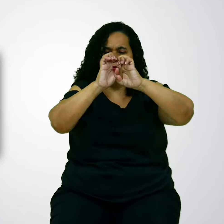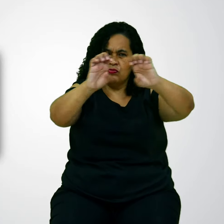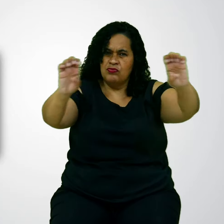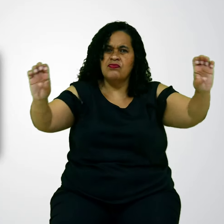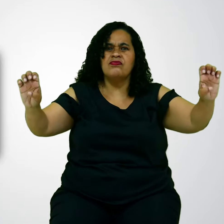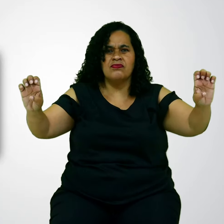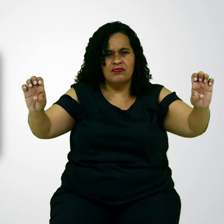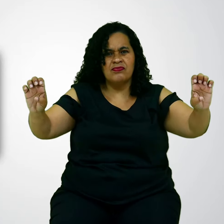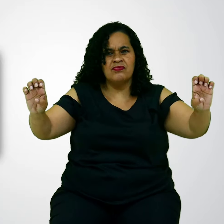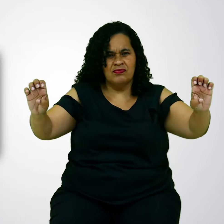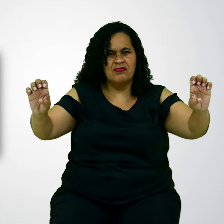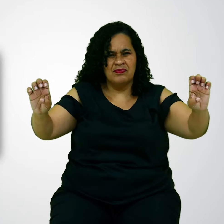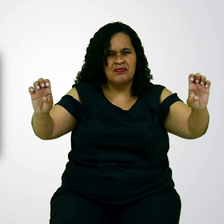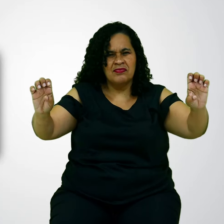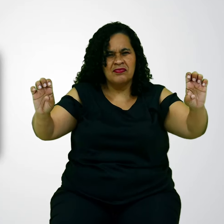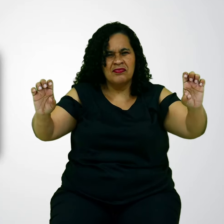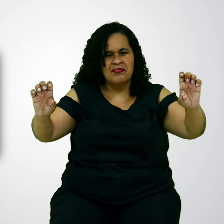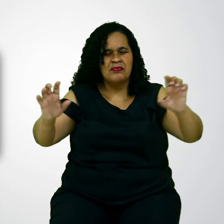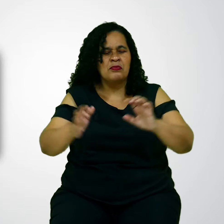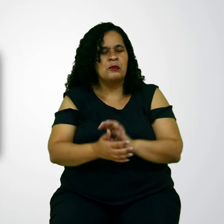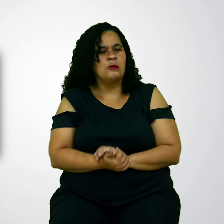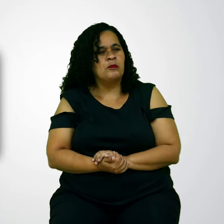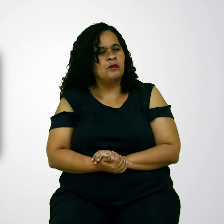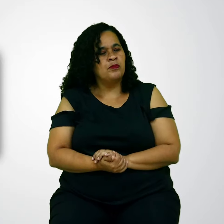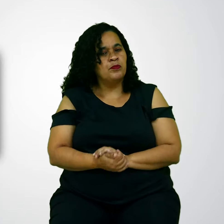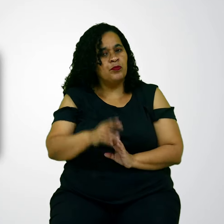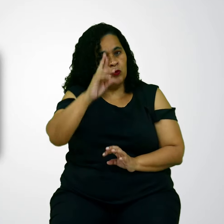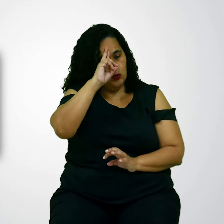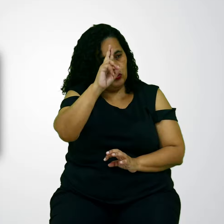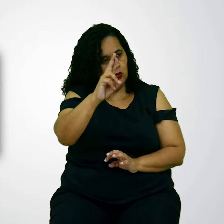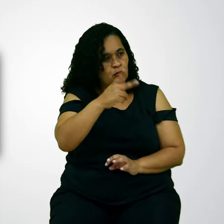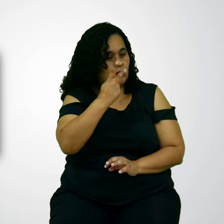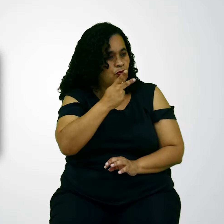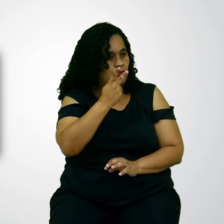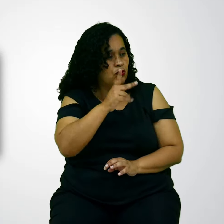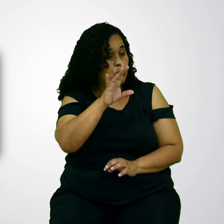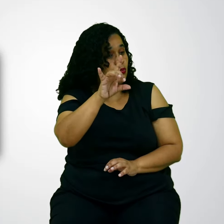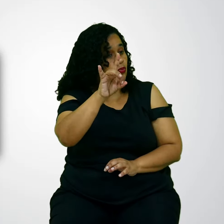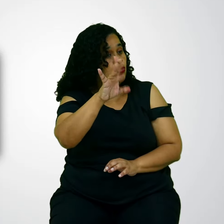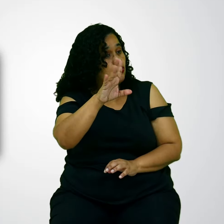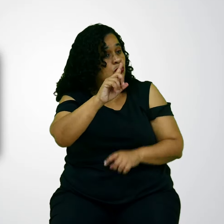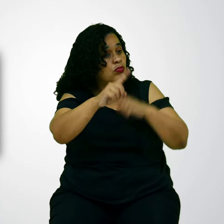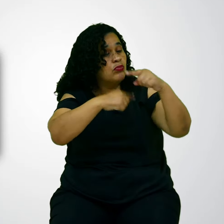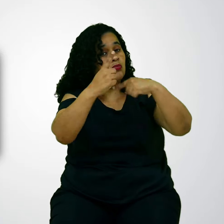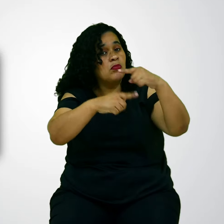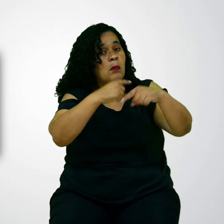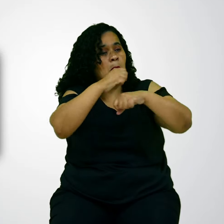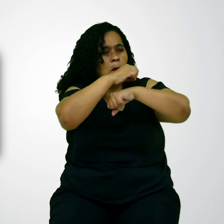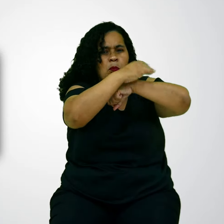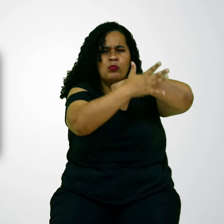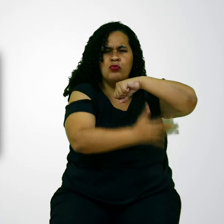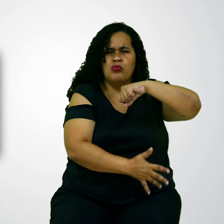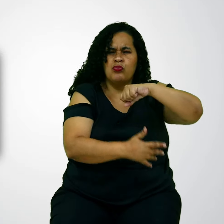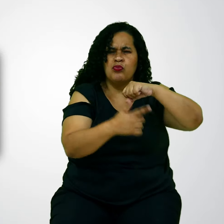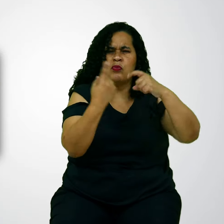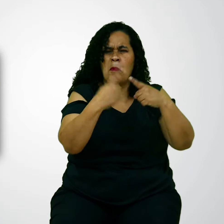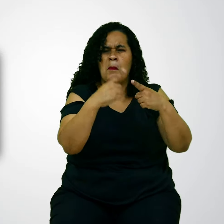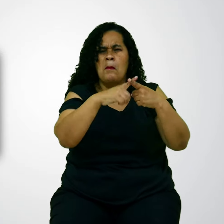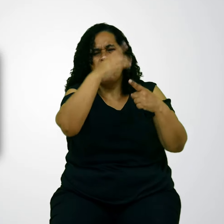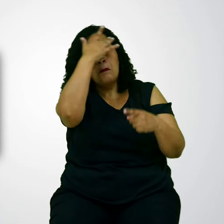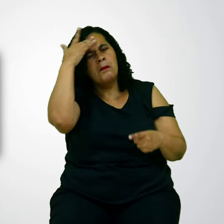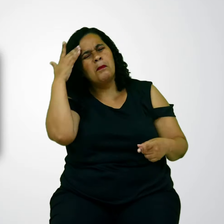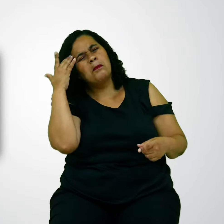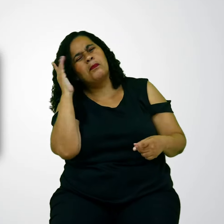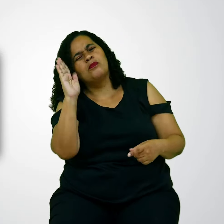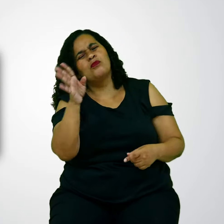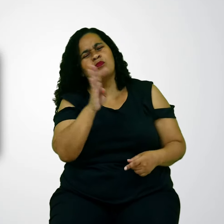oculto. Só que ele disse assim: vocês só podem cantar depois da meia-noite. Porque o pessoal já estava chapado. Já estava bêbado. Diferença entre